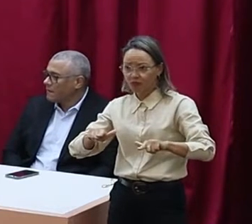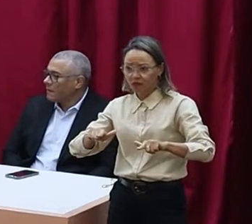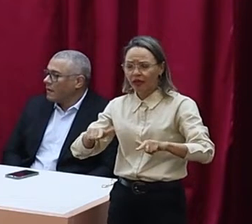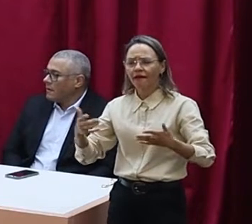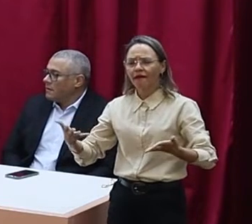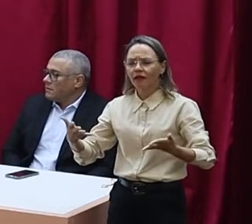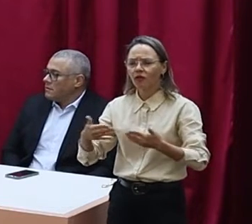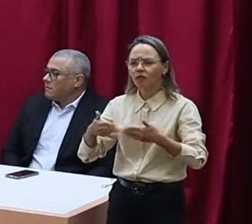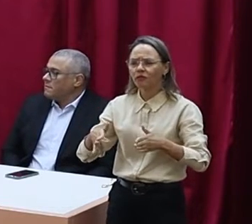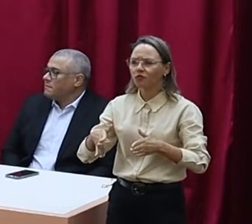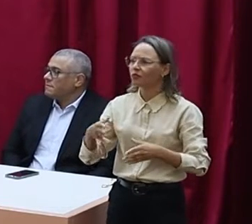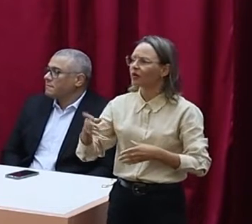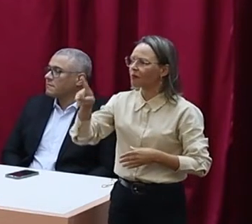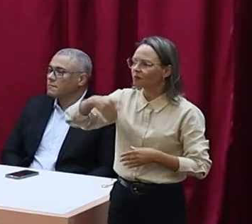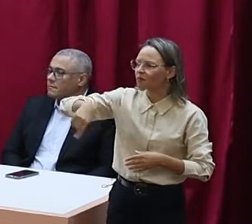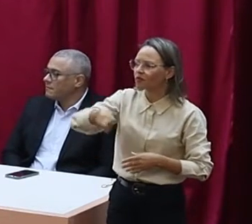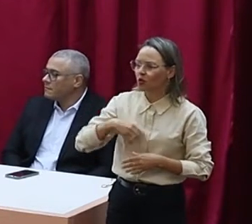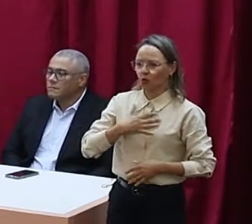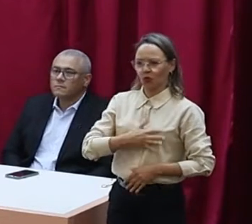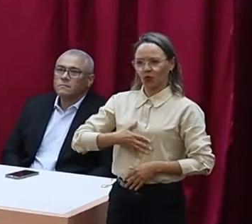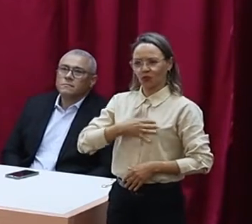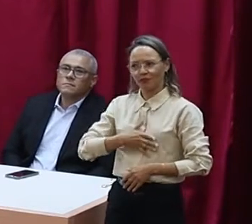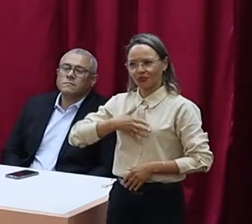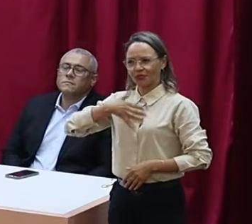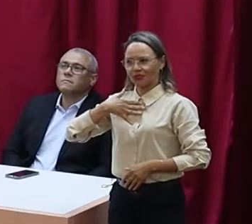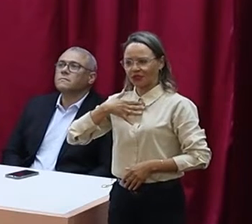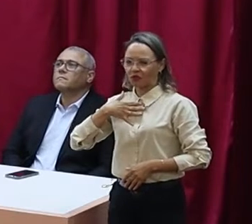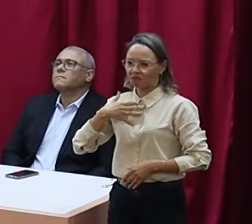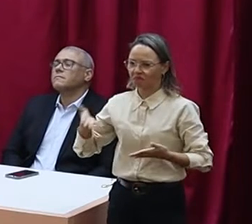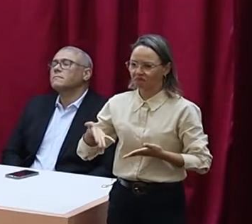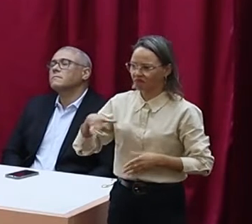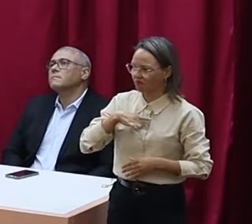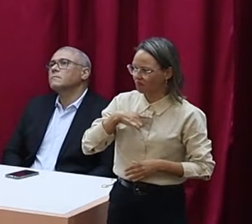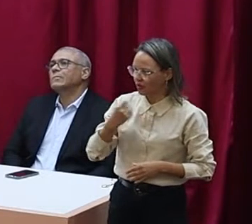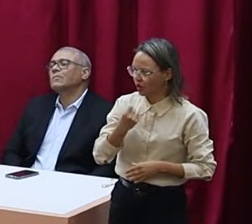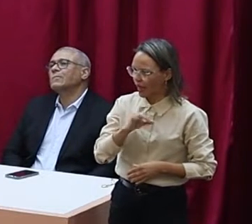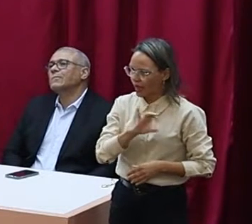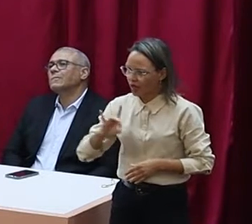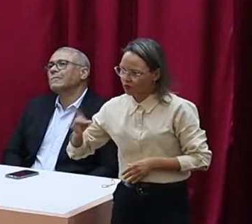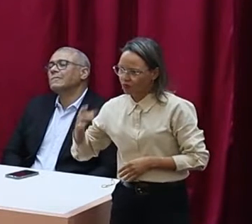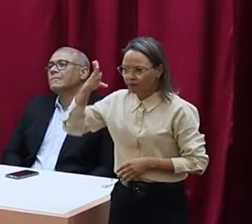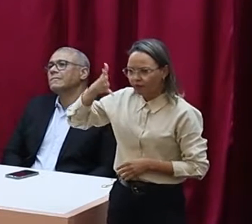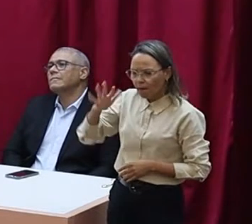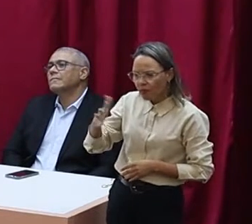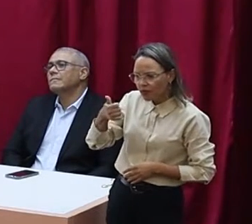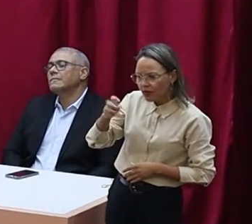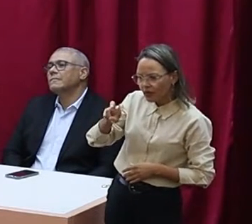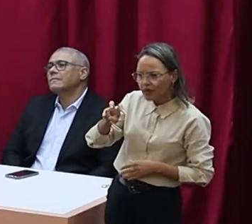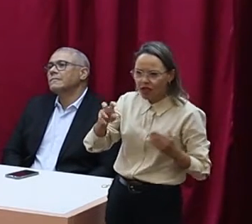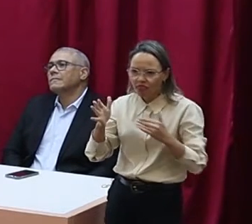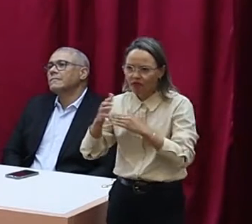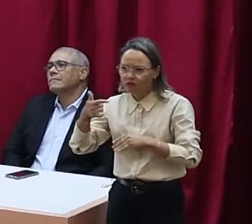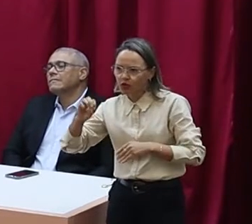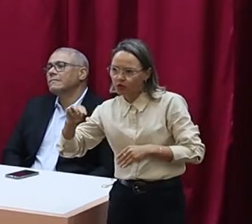aí eu faço abertura para vocês, como eu disse, com muito prazer. Nós vamos ter aqui, cada um dos palestrantes, entre 15 e 20